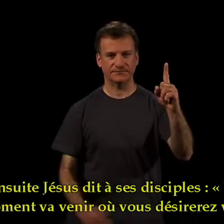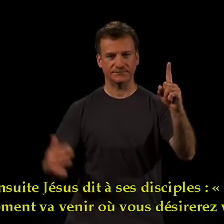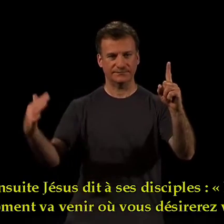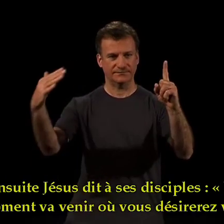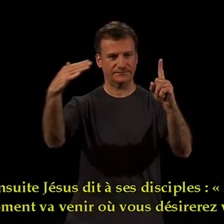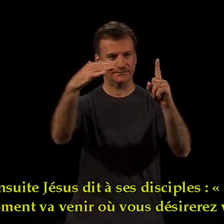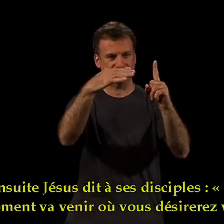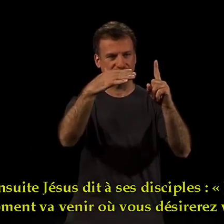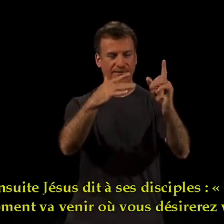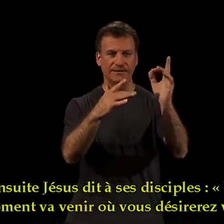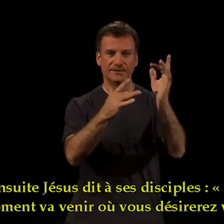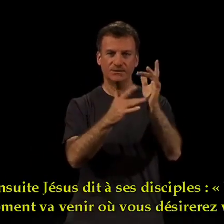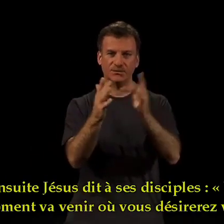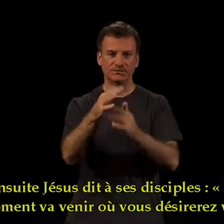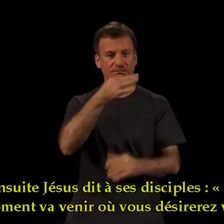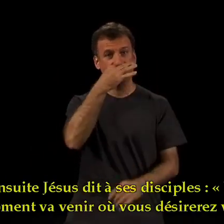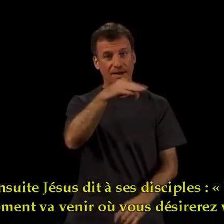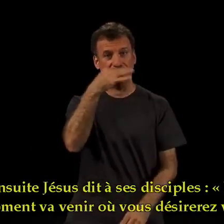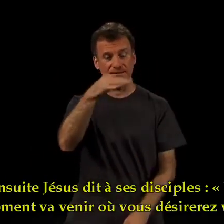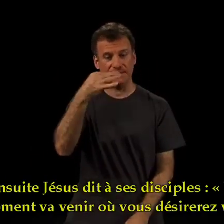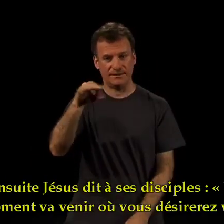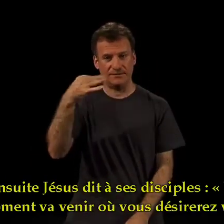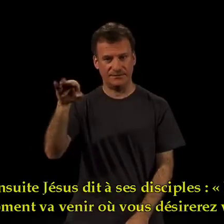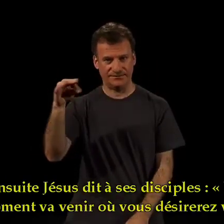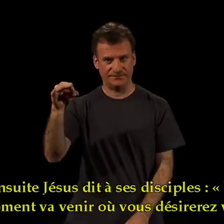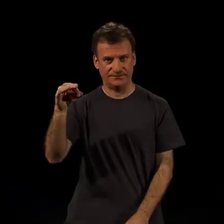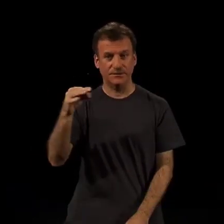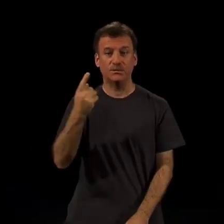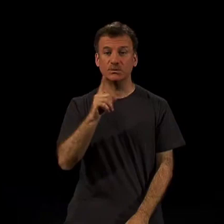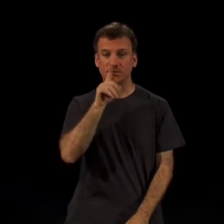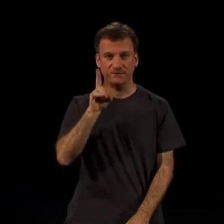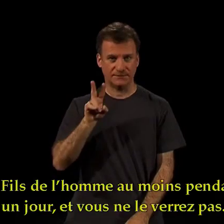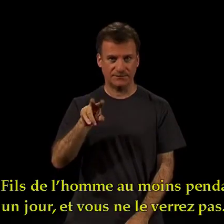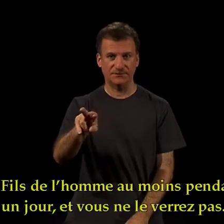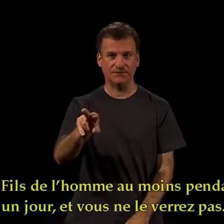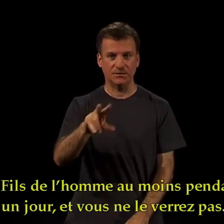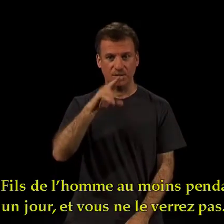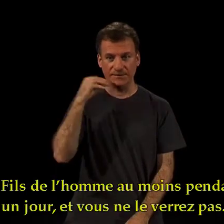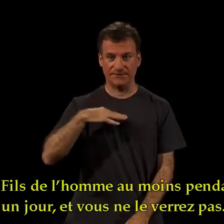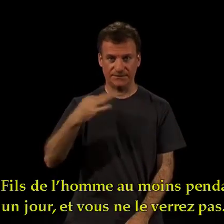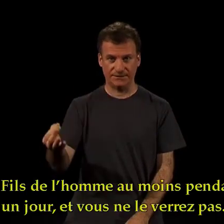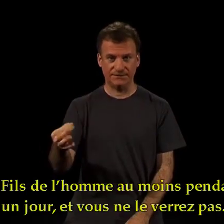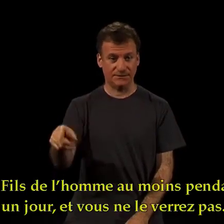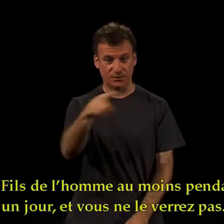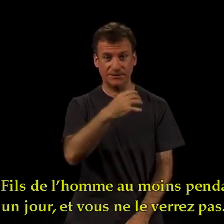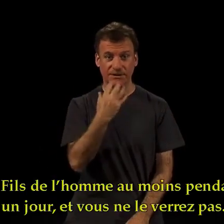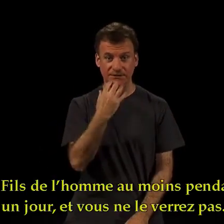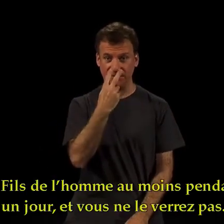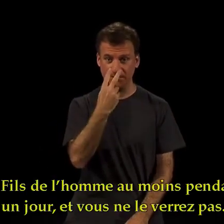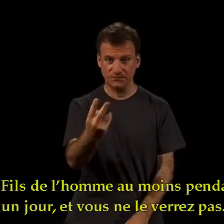Ensuite, Jésus dit à ses disciples: «Le moment va venir où vous désirerez voir le Fils de l'homme, au moins pendant un jour, et vous